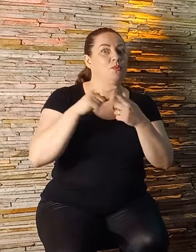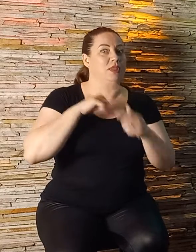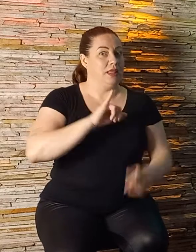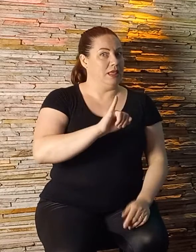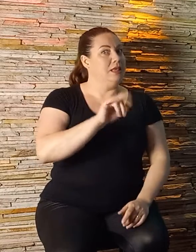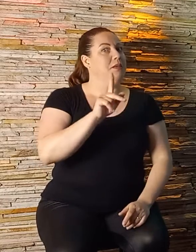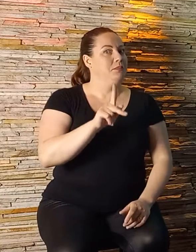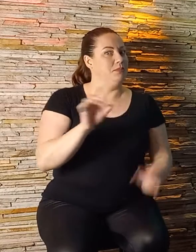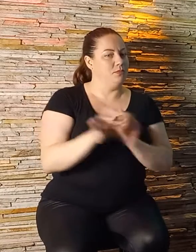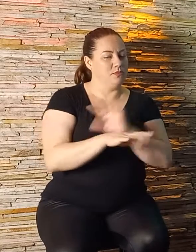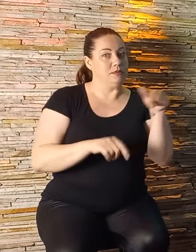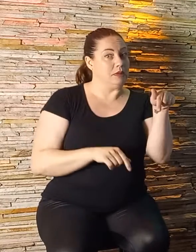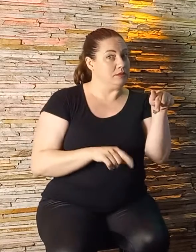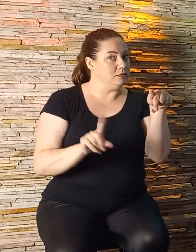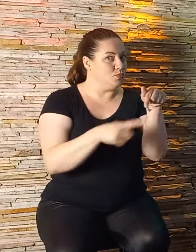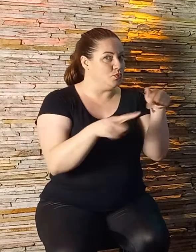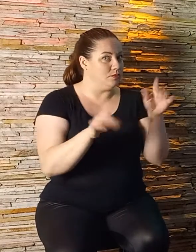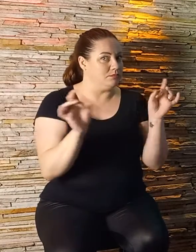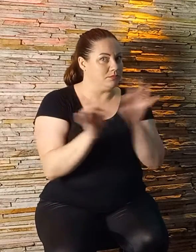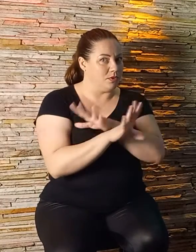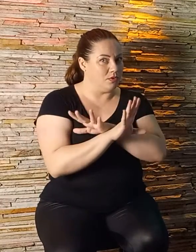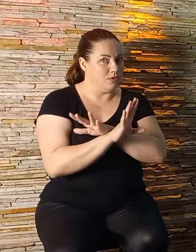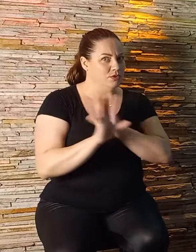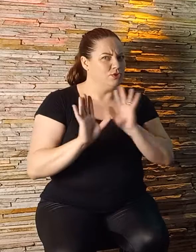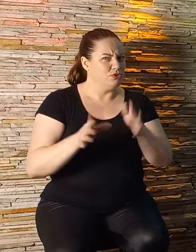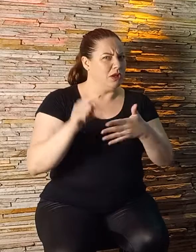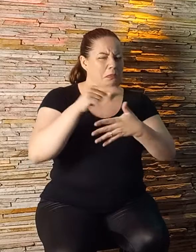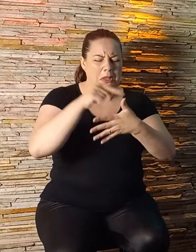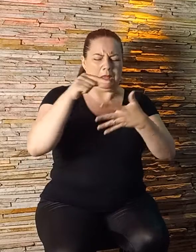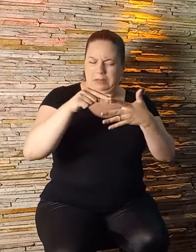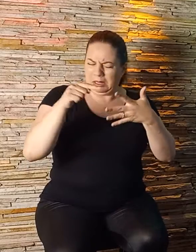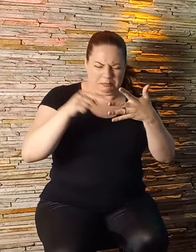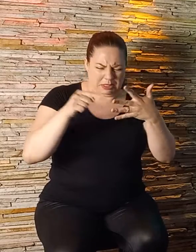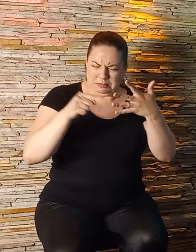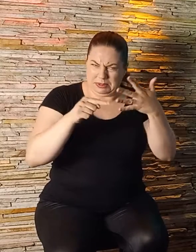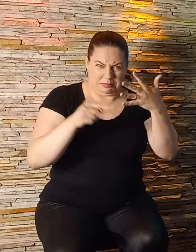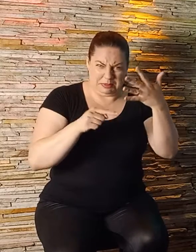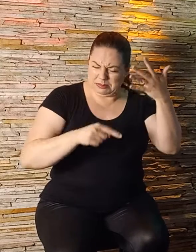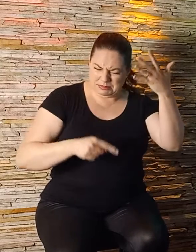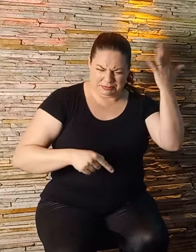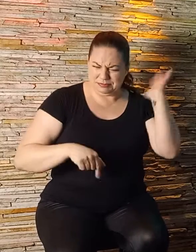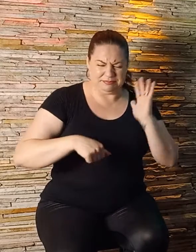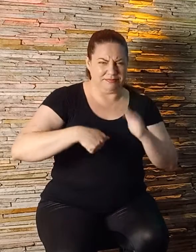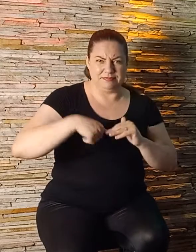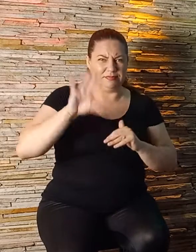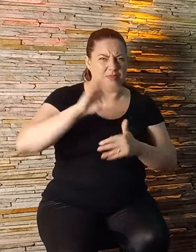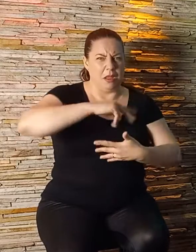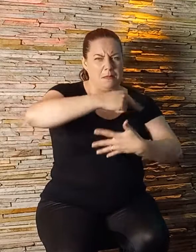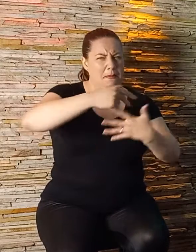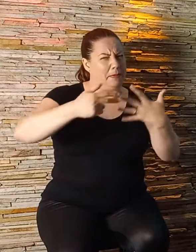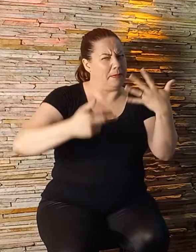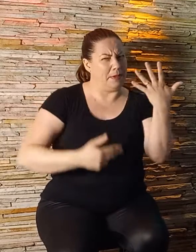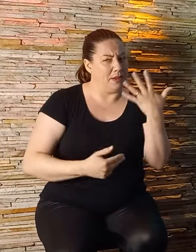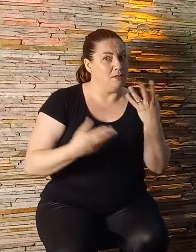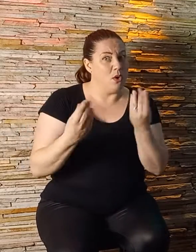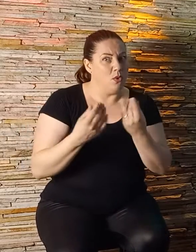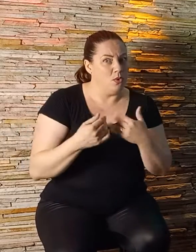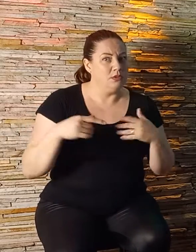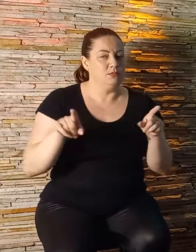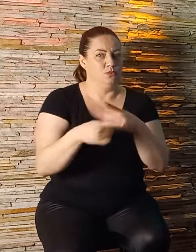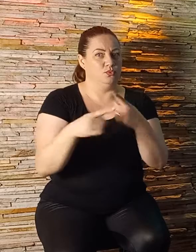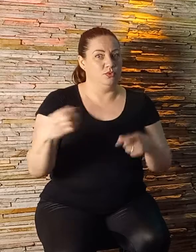lançar um IP eu já tô com 17 músicas produzidas tem do cala a gente tem Beach do menu tem 22 é boy tem vida tem